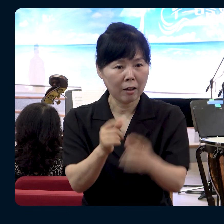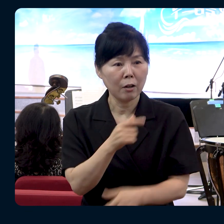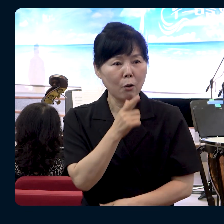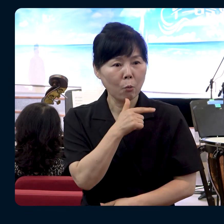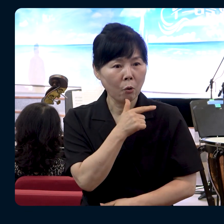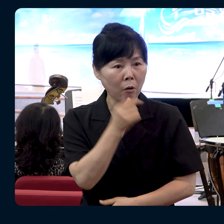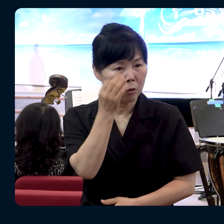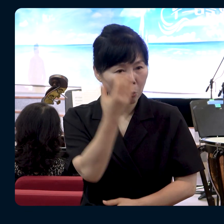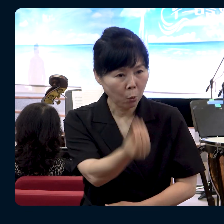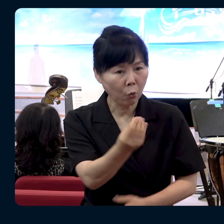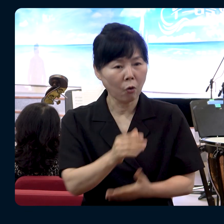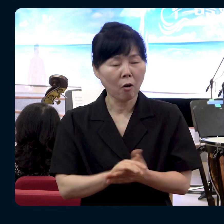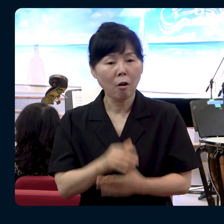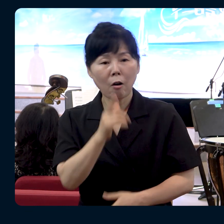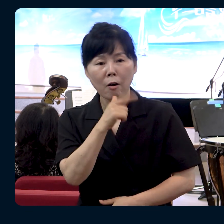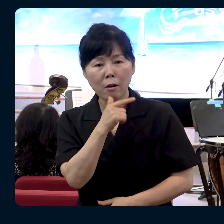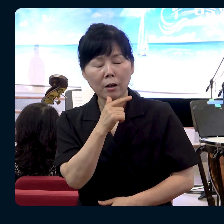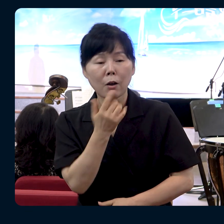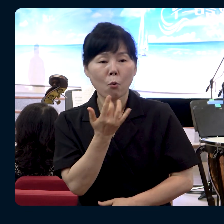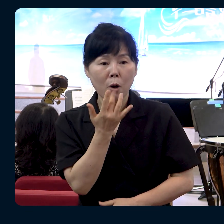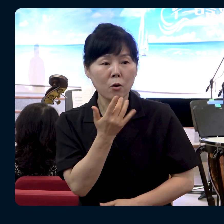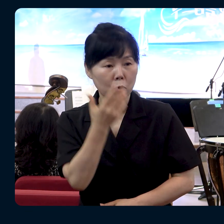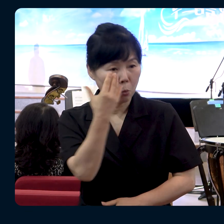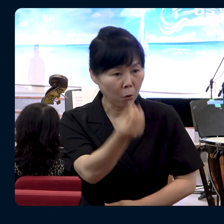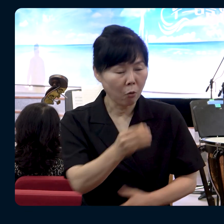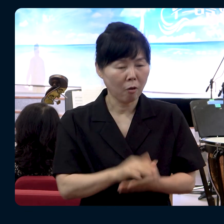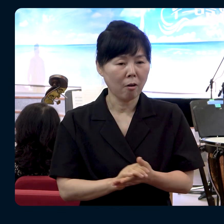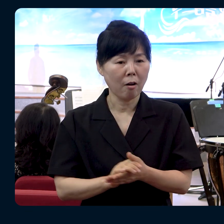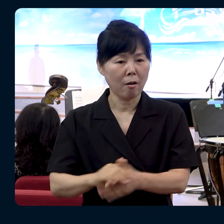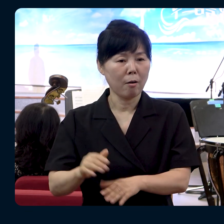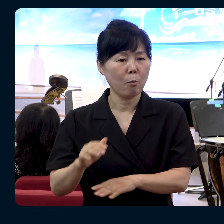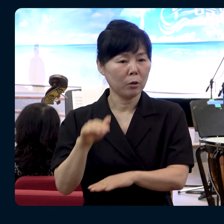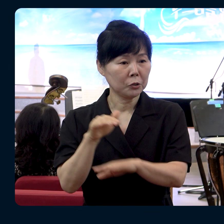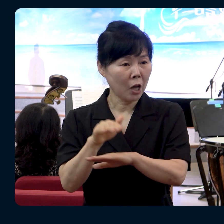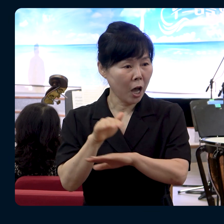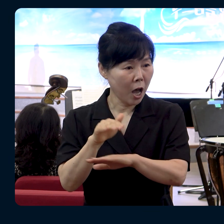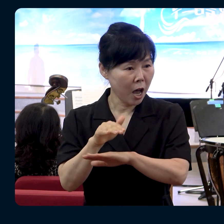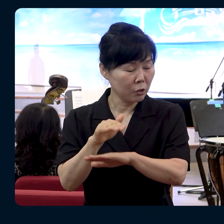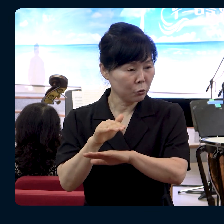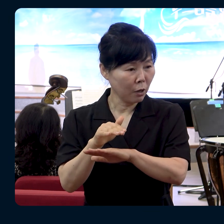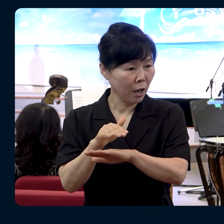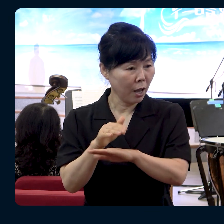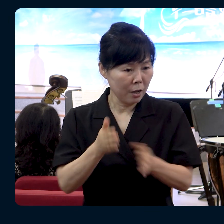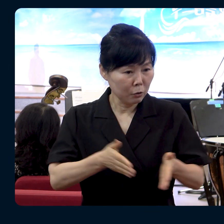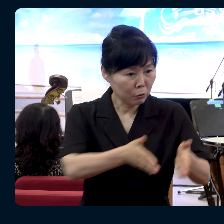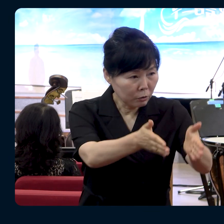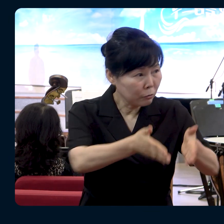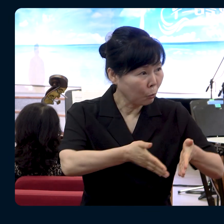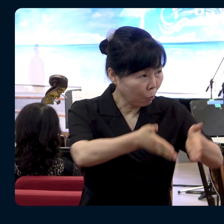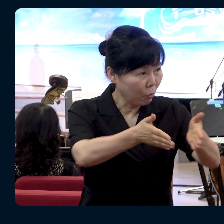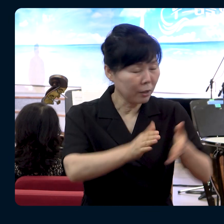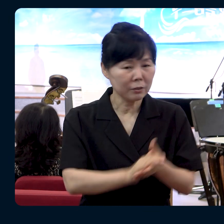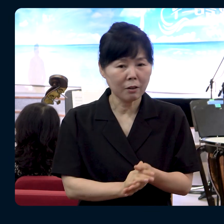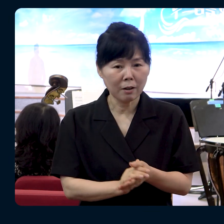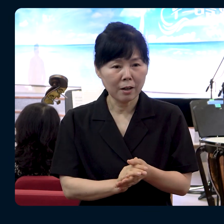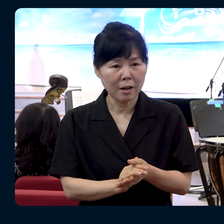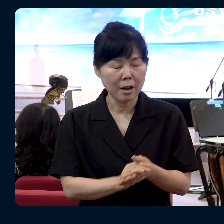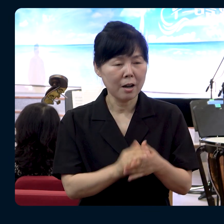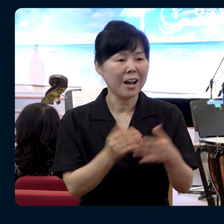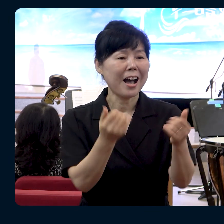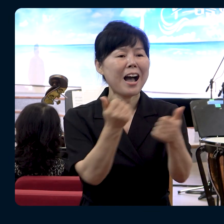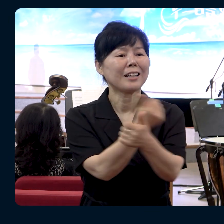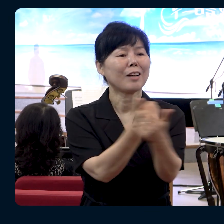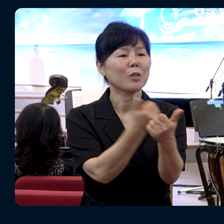한 번. 월요일은 저희 가족들끼리 차 타고 갈 때 도로에서 아저씨 2분이서 누가 더